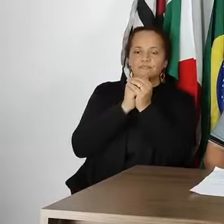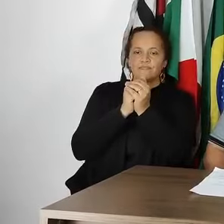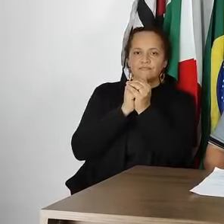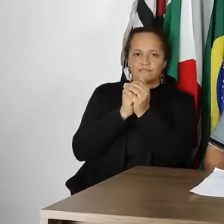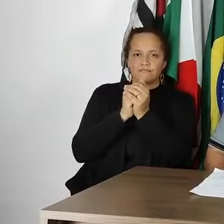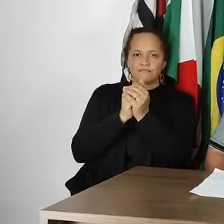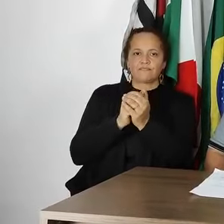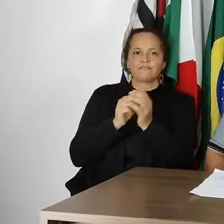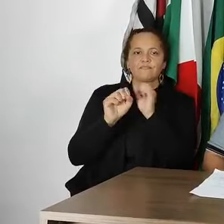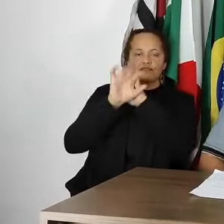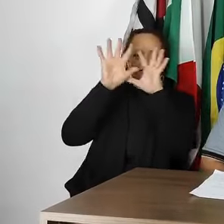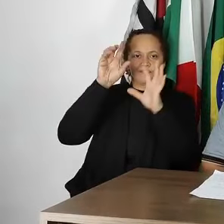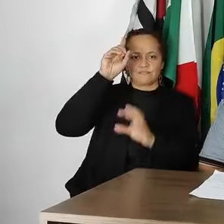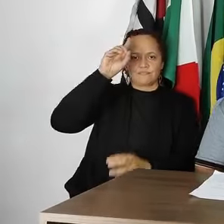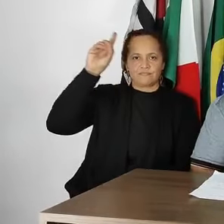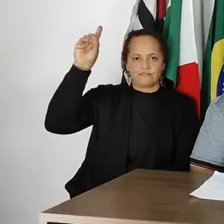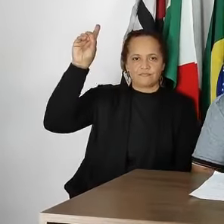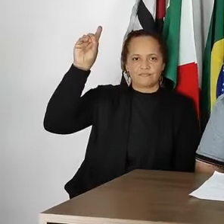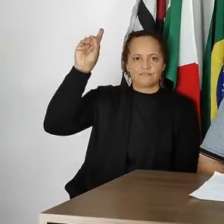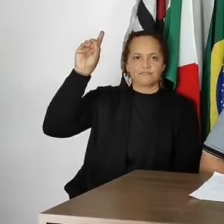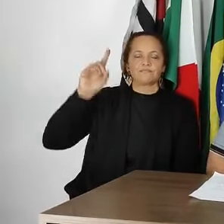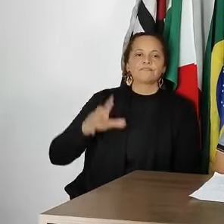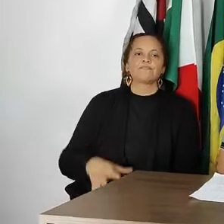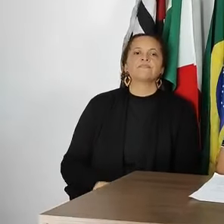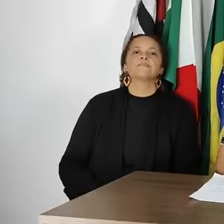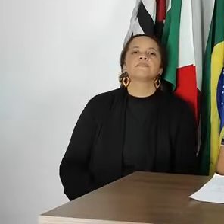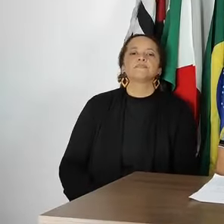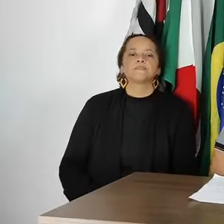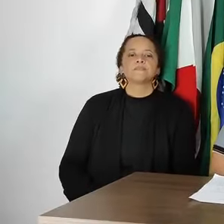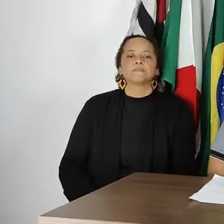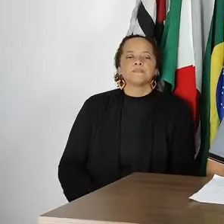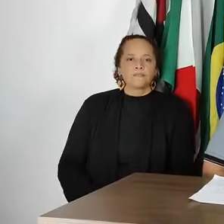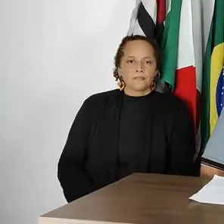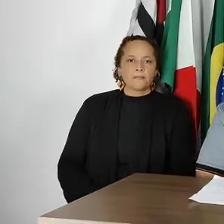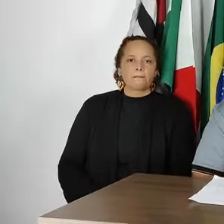e amém. Glórias a Deus. Nós estamos aqui